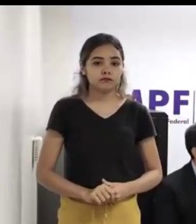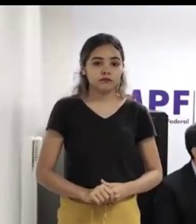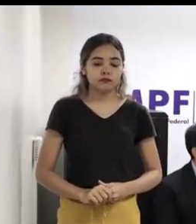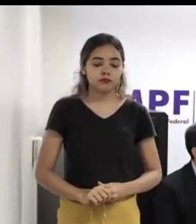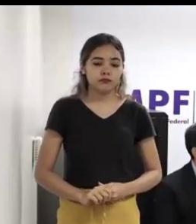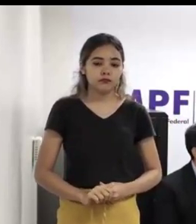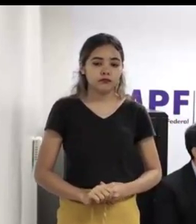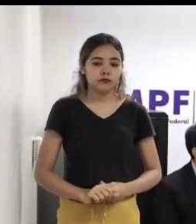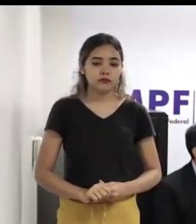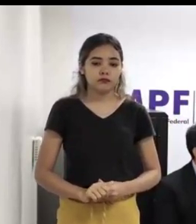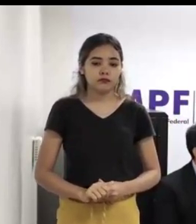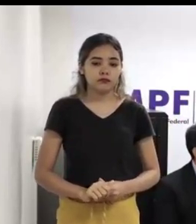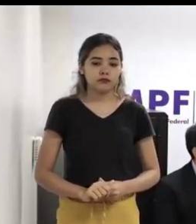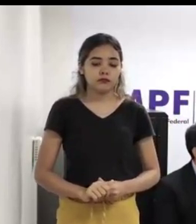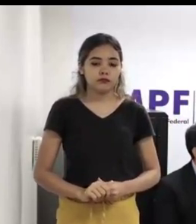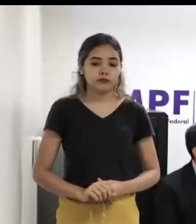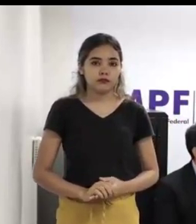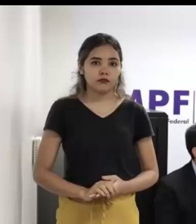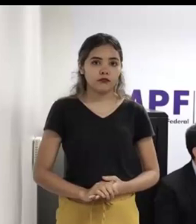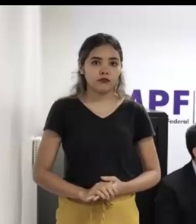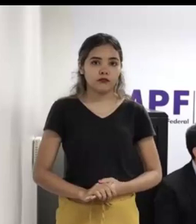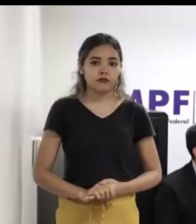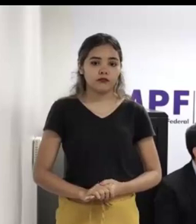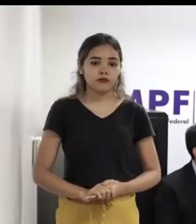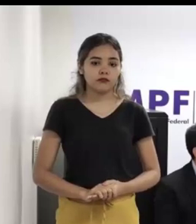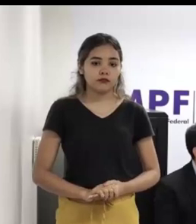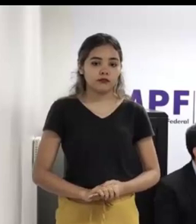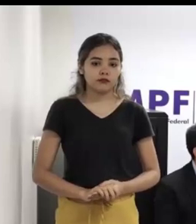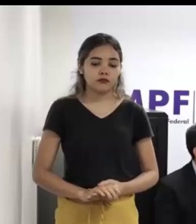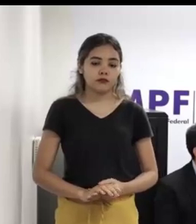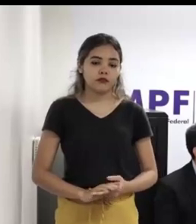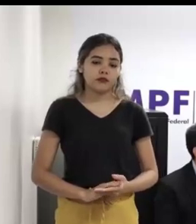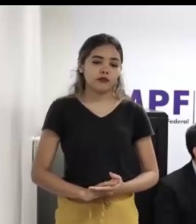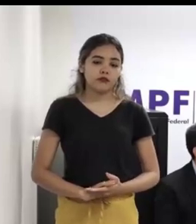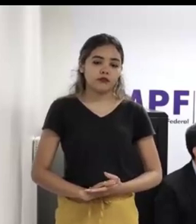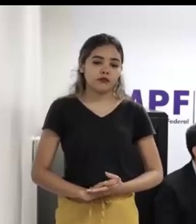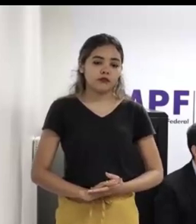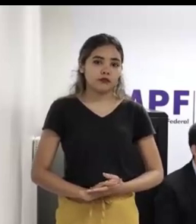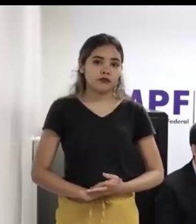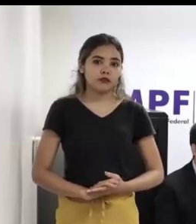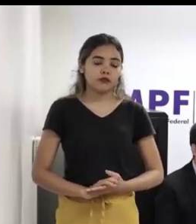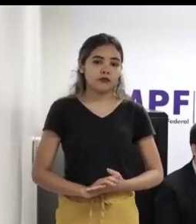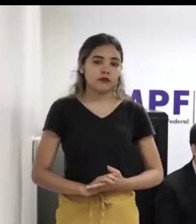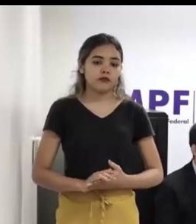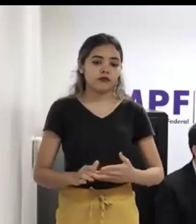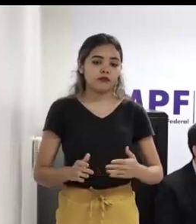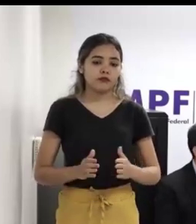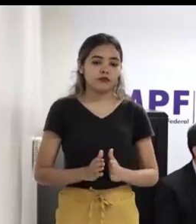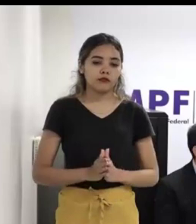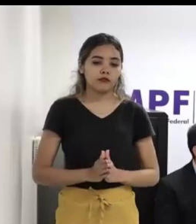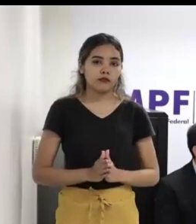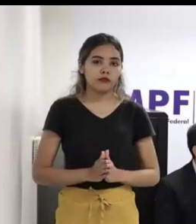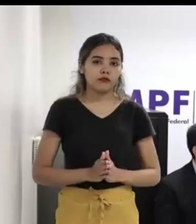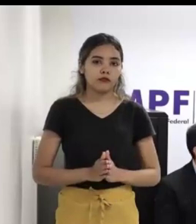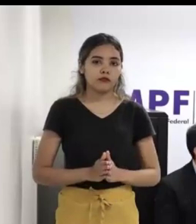jurisprudência eh o conceito de instrumento vivo cabe a nós como atores que temos o dever